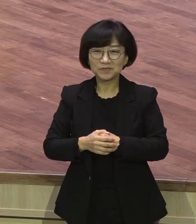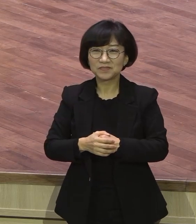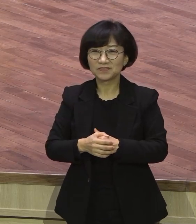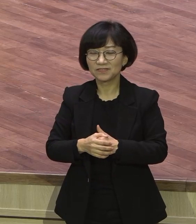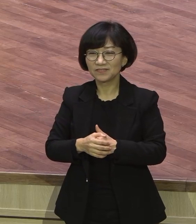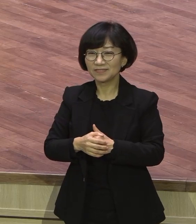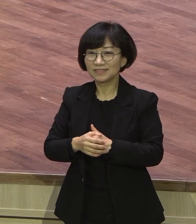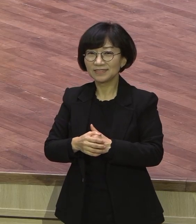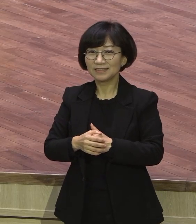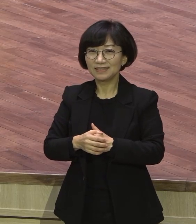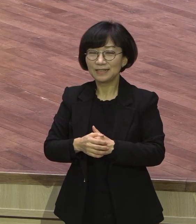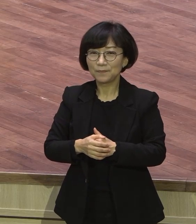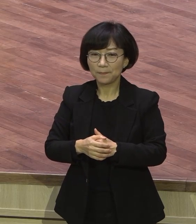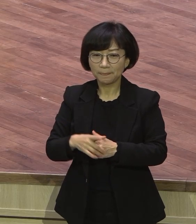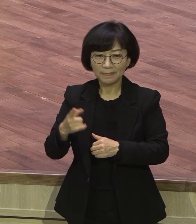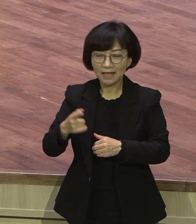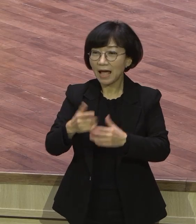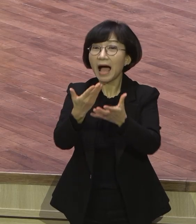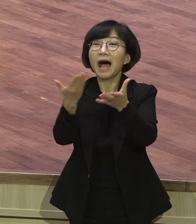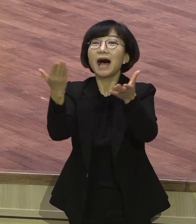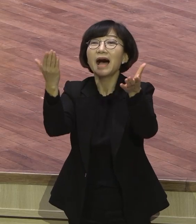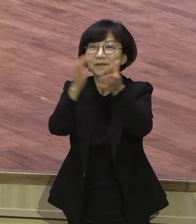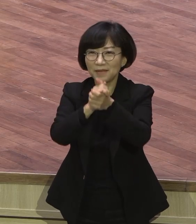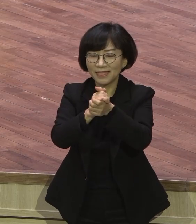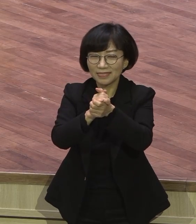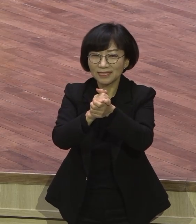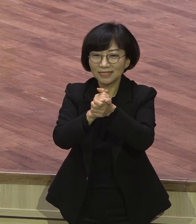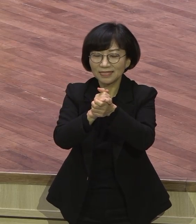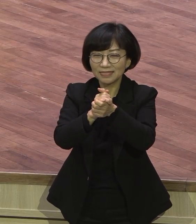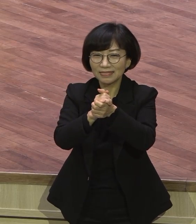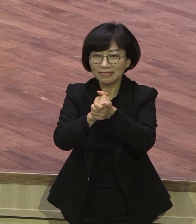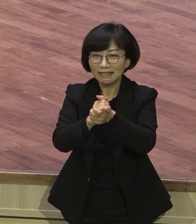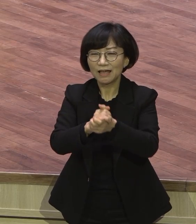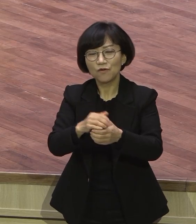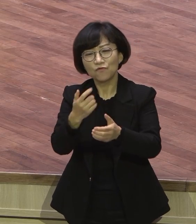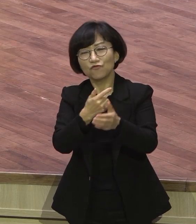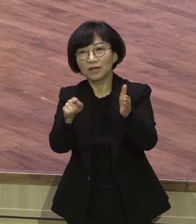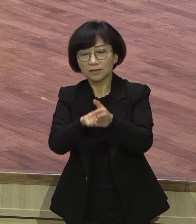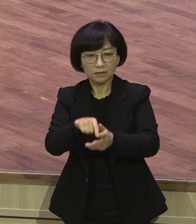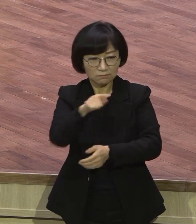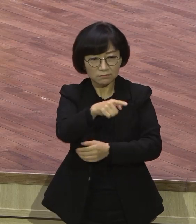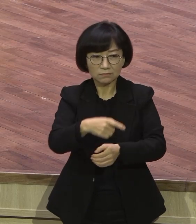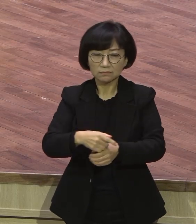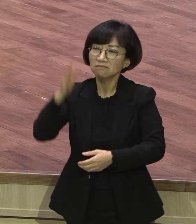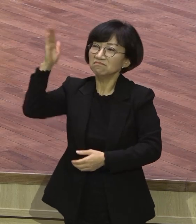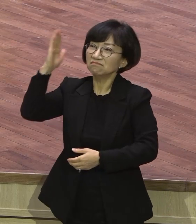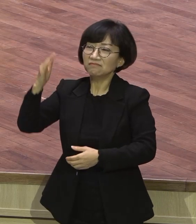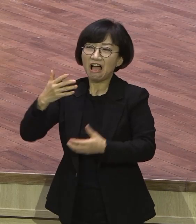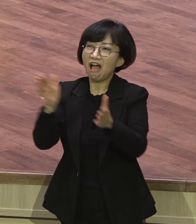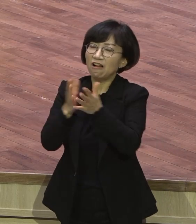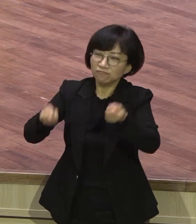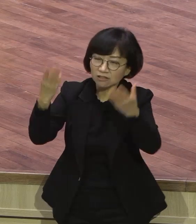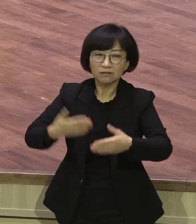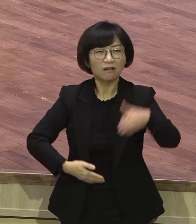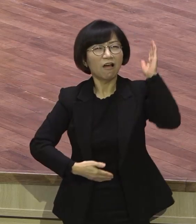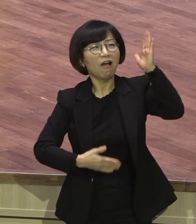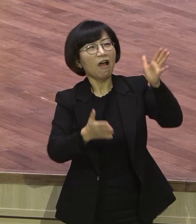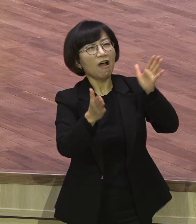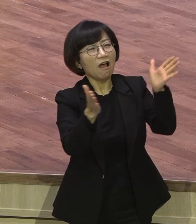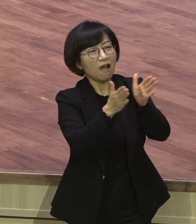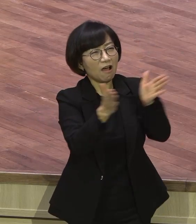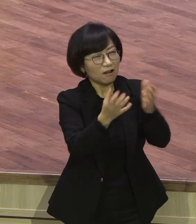고조시켜가지고 아멘을 끌어내기 위해서 할렐루야 그냥 한마디하고 할렐루야 할렐루야 할렐루야 그럼 뭐요? 아멘